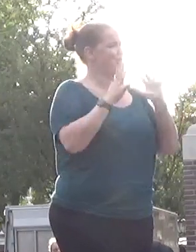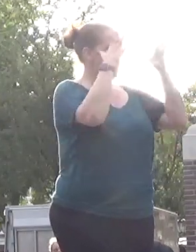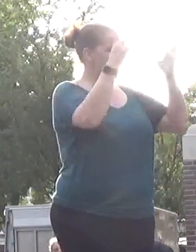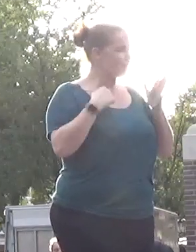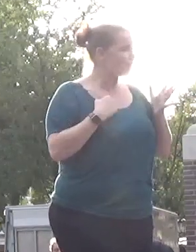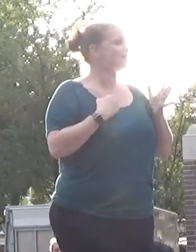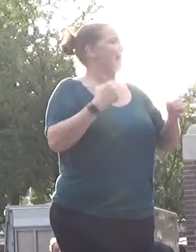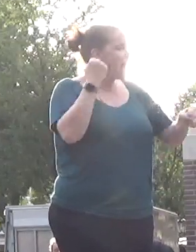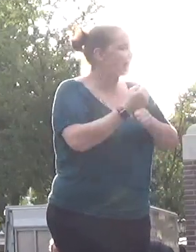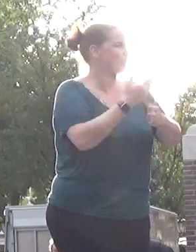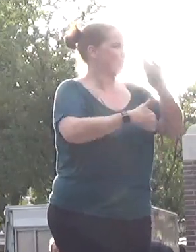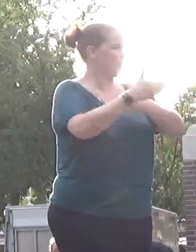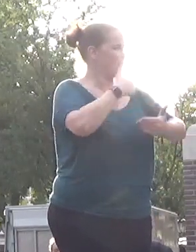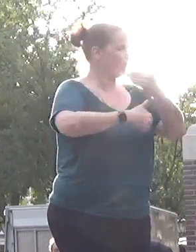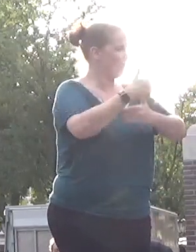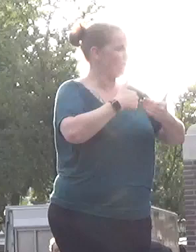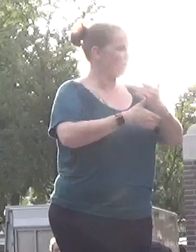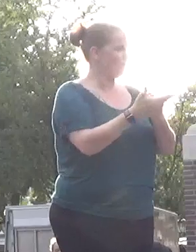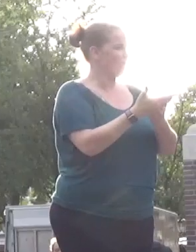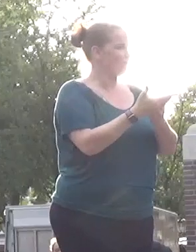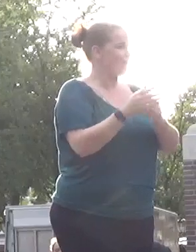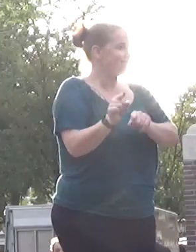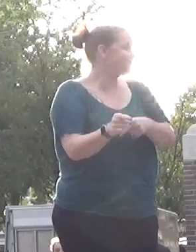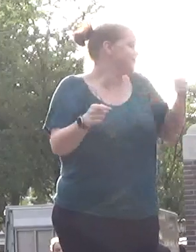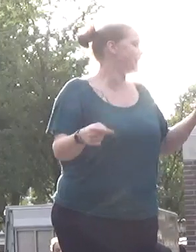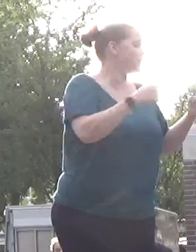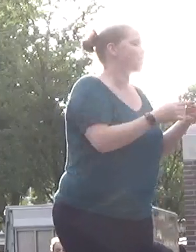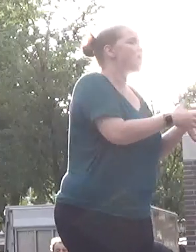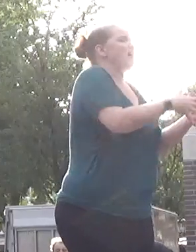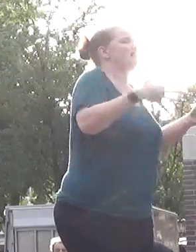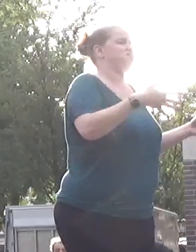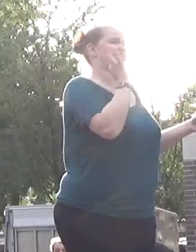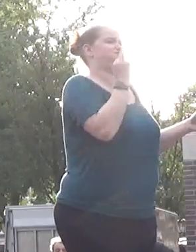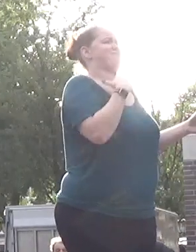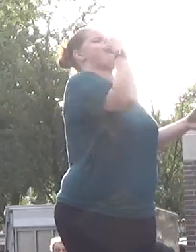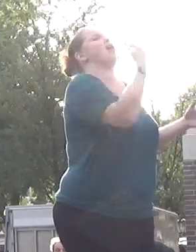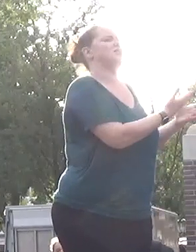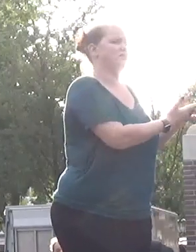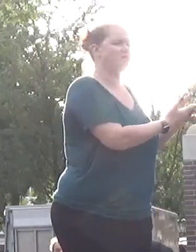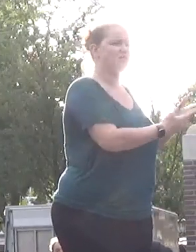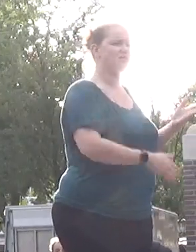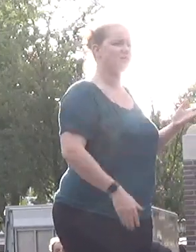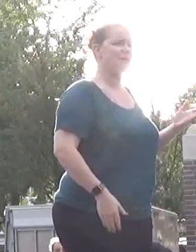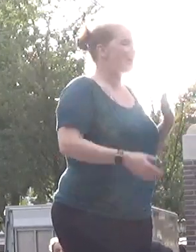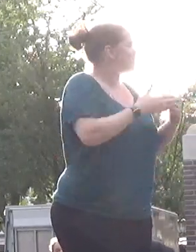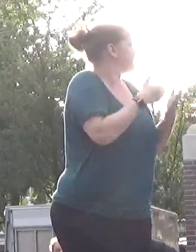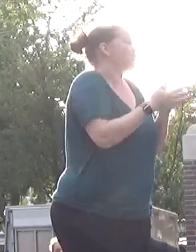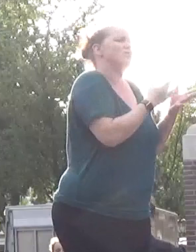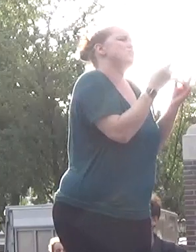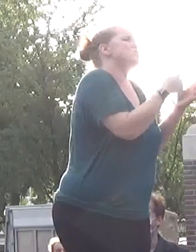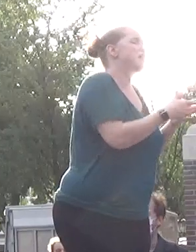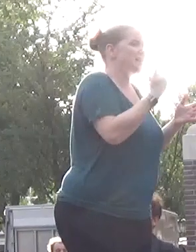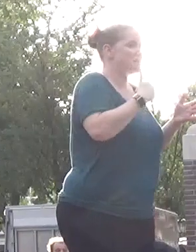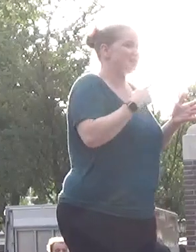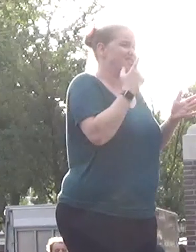wordt gerealiseerd en gerespecteerd tegenover de grote bek van de macht, in welke hoedanigheid dan ook, die mensen klein